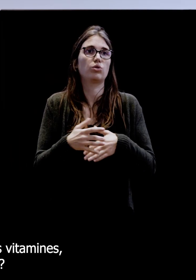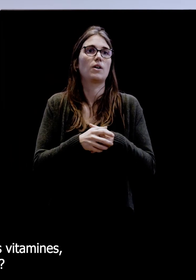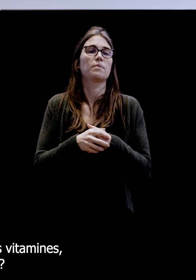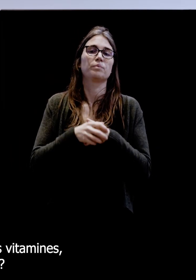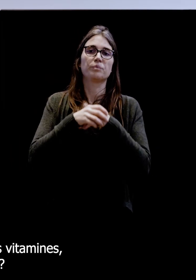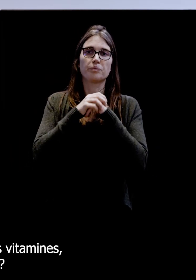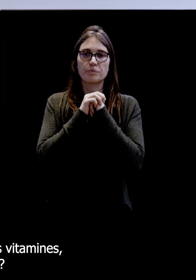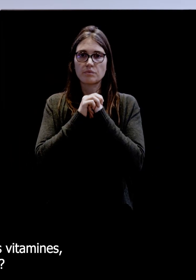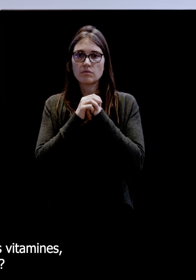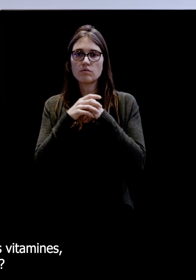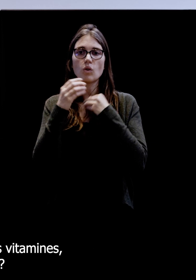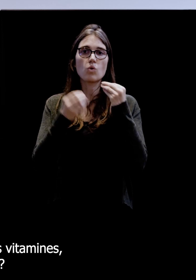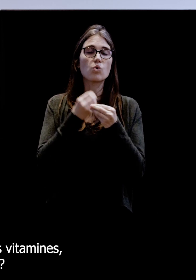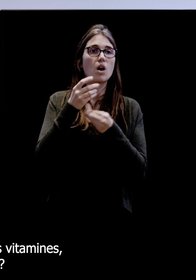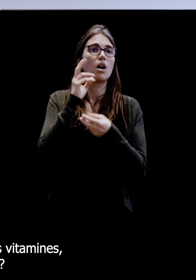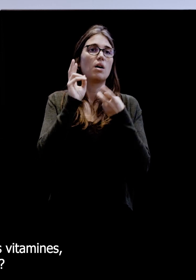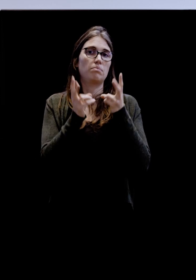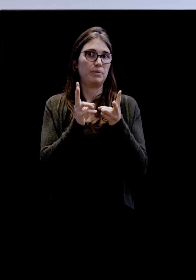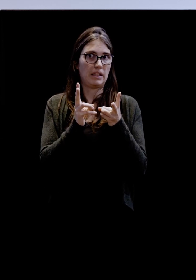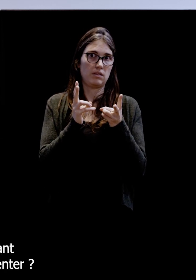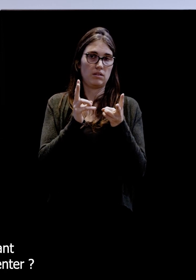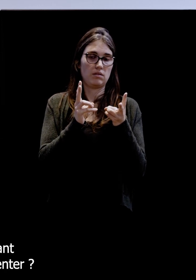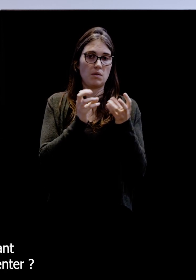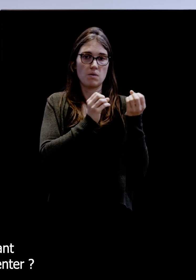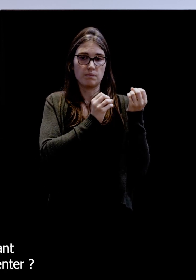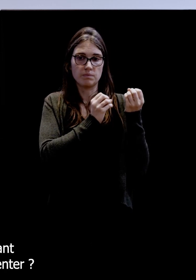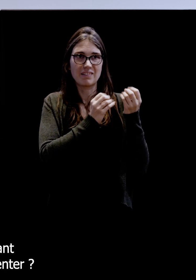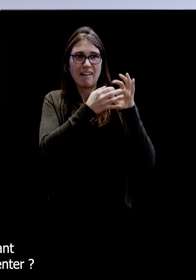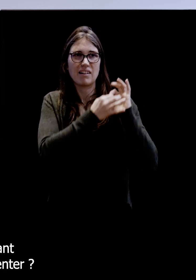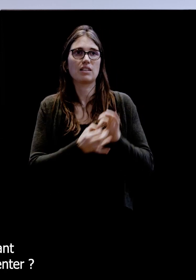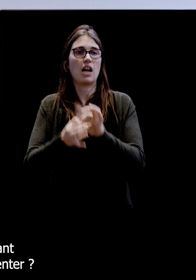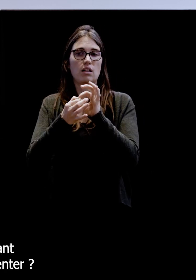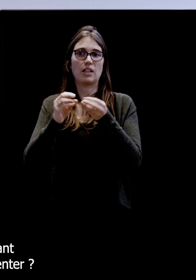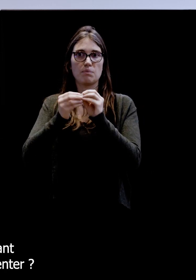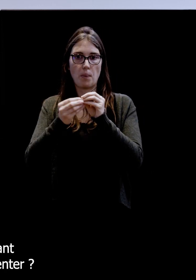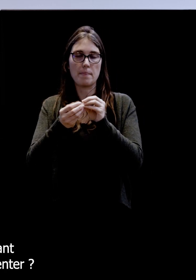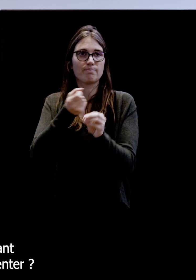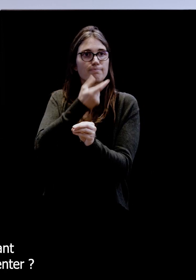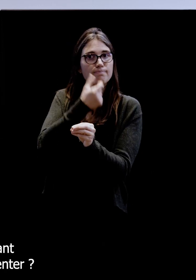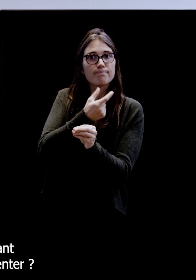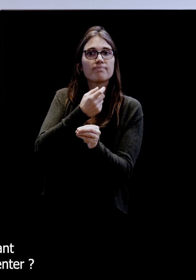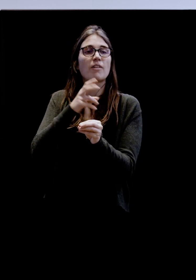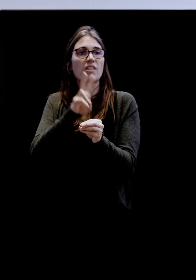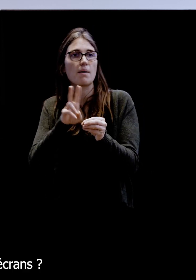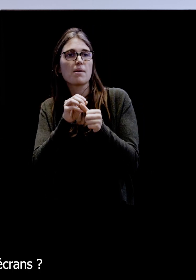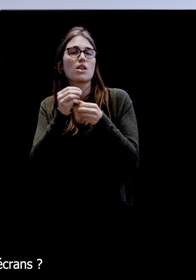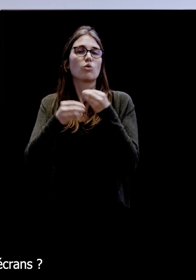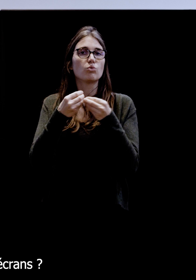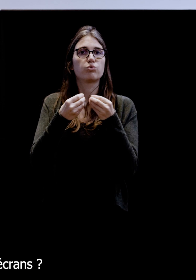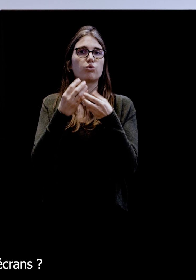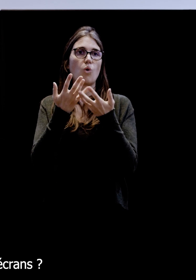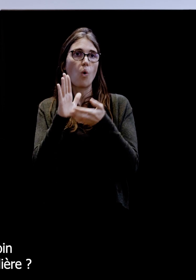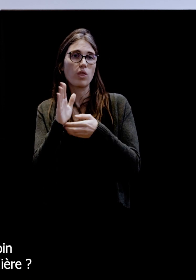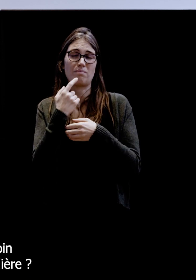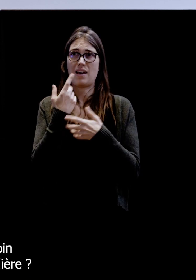ou sur les vitamines, le fer, etc. Comment cet enfant s'y prend pour s'alimenter? Est-ce qu'il a